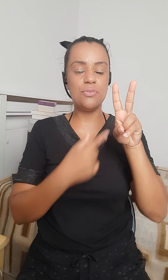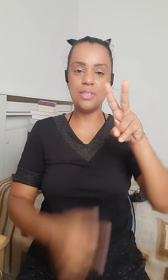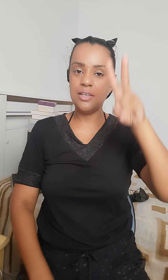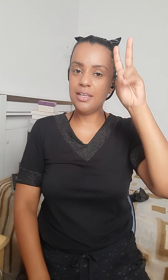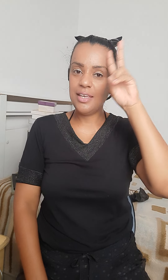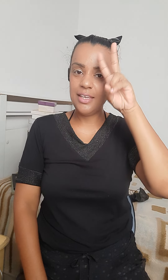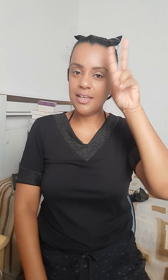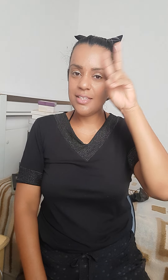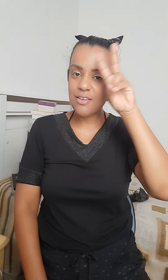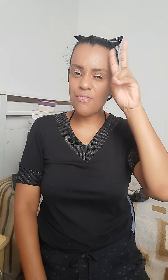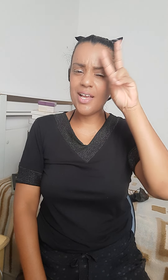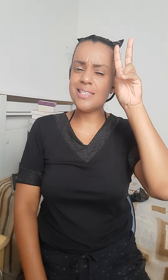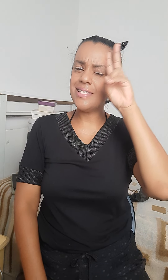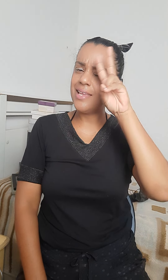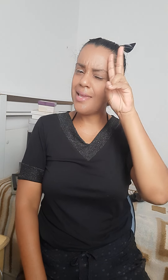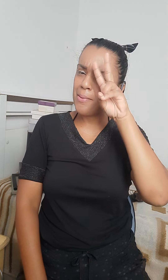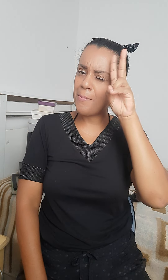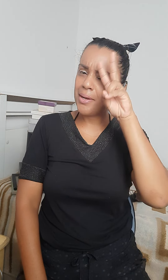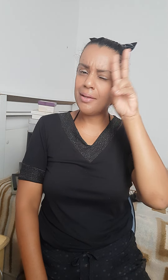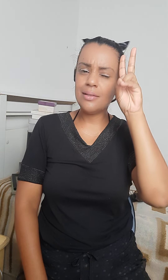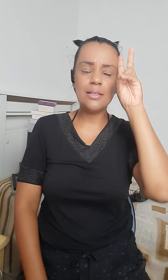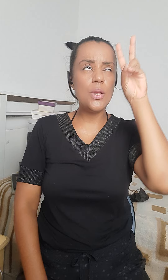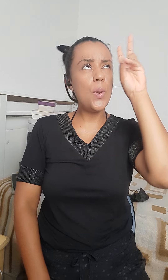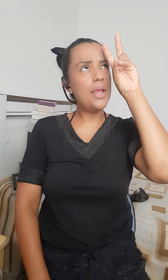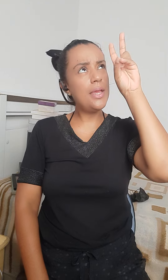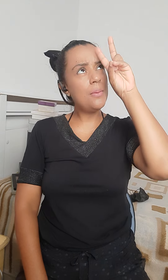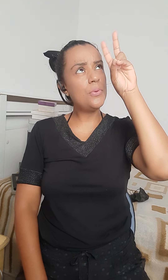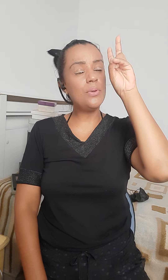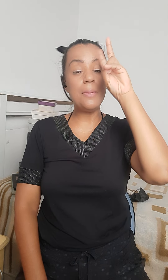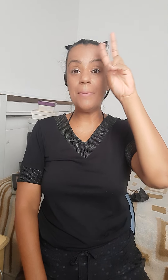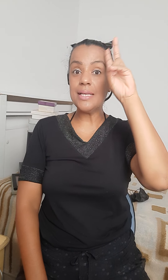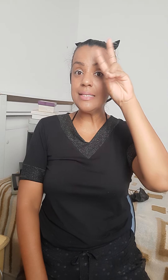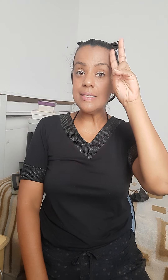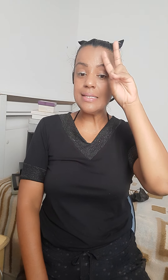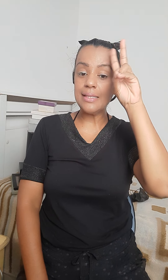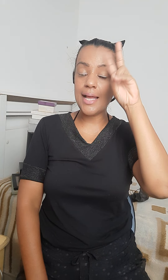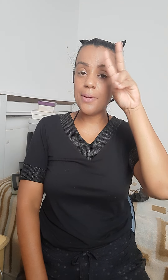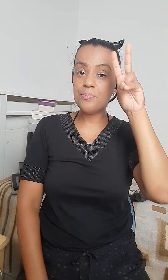né? E aí você faz, lembra, eu lembro, lembrança, tá?